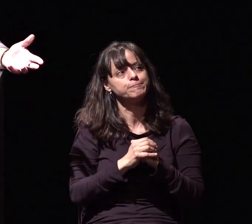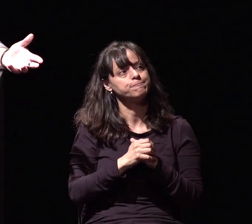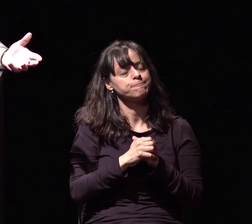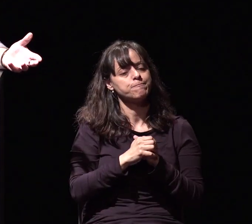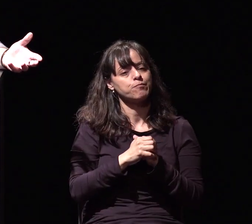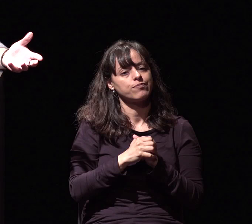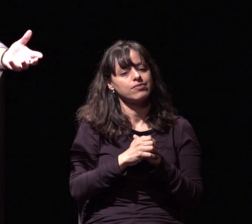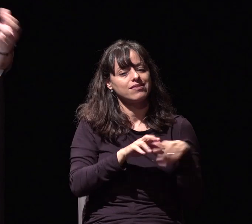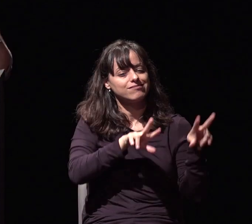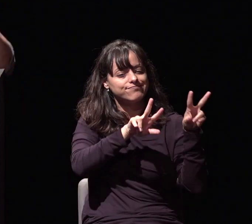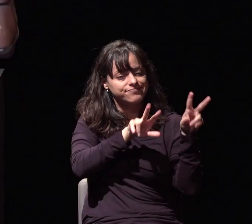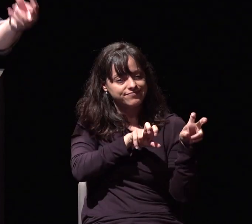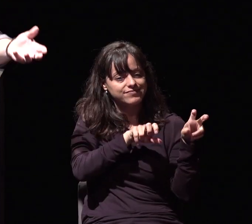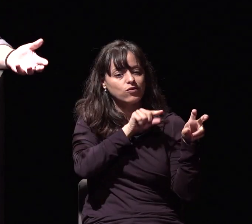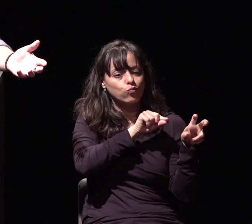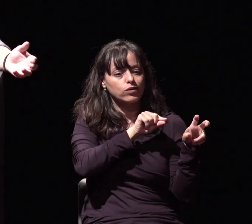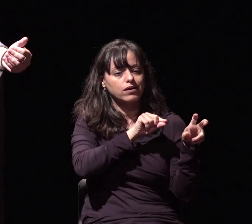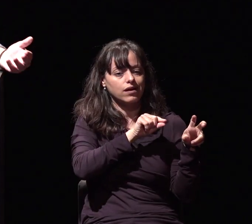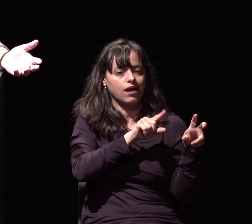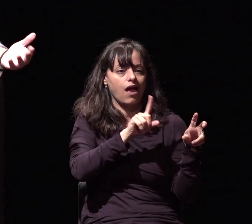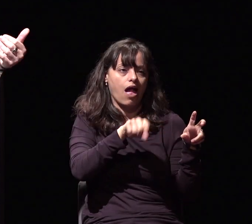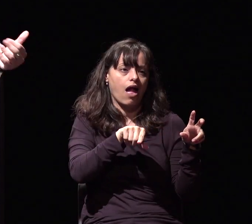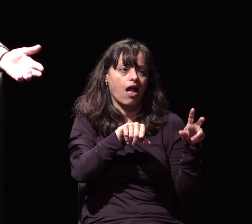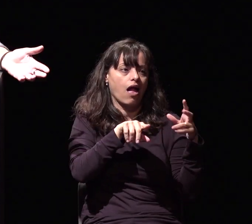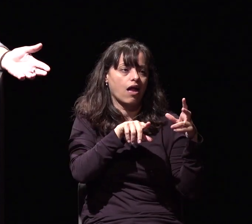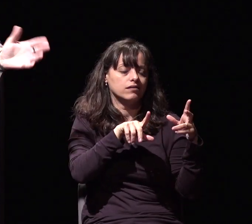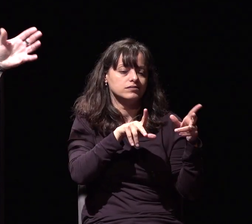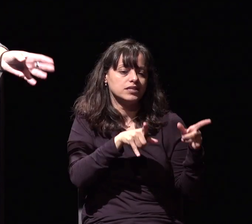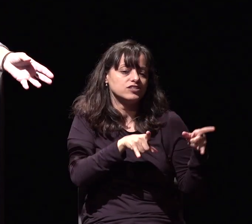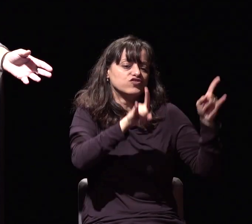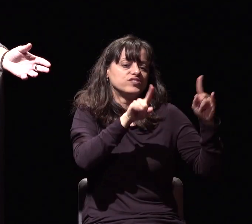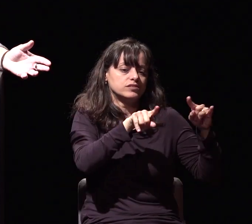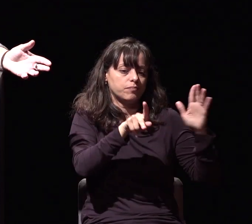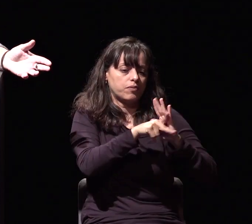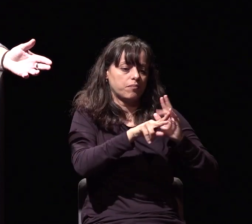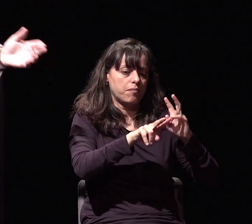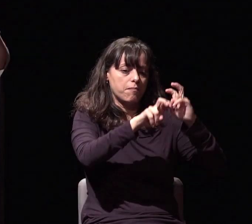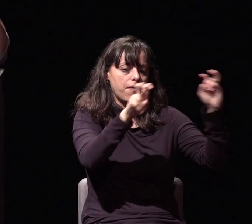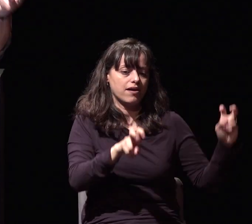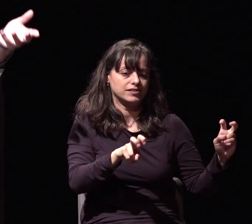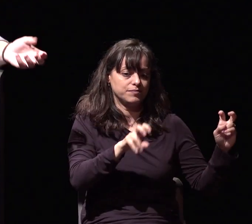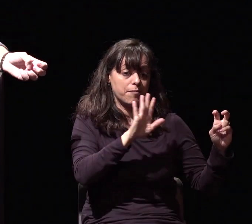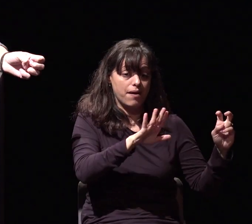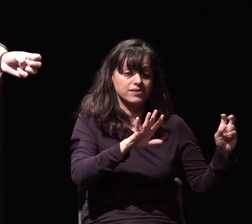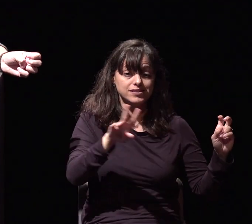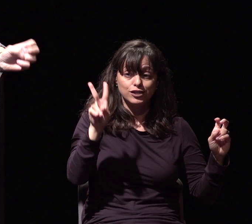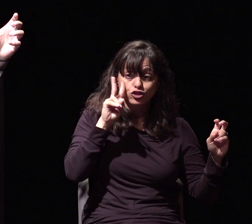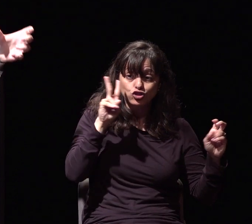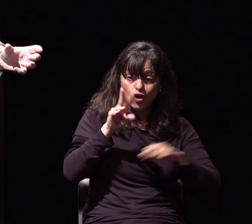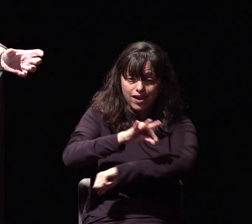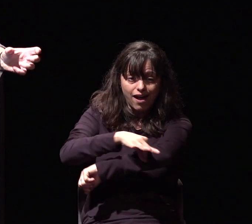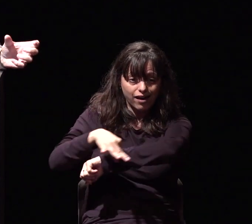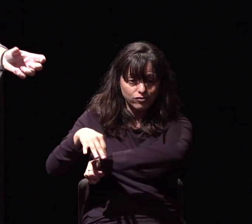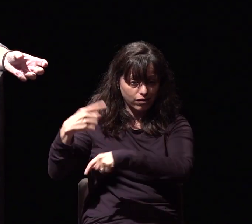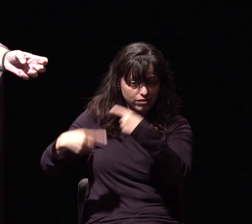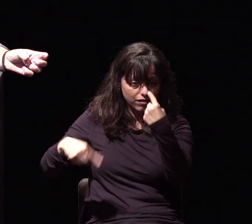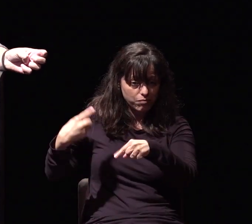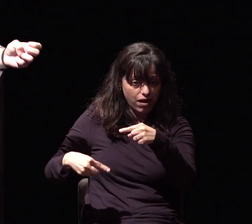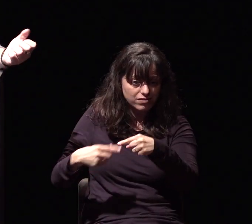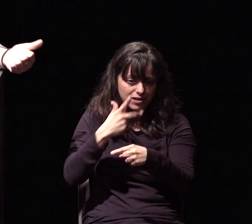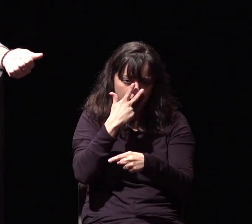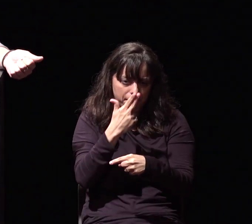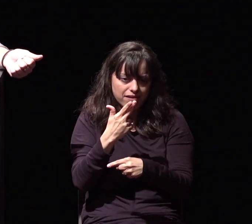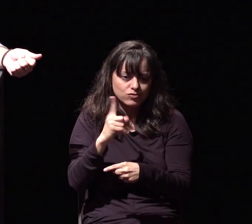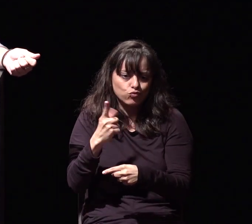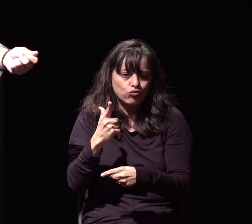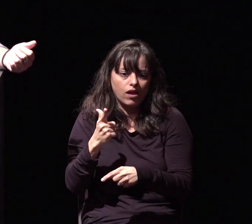certa maneira, que é pensar a partir de um edifício, porque nem sempre na história da arquitetura e dos debates que nós fazemos, isso é predominante, isso é